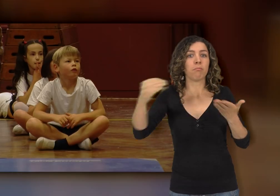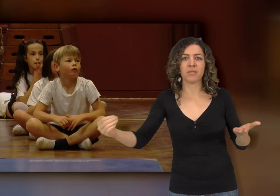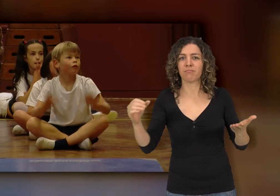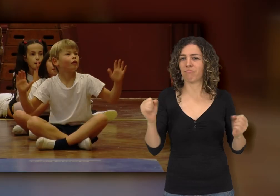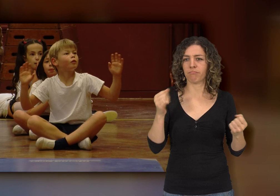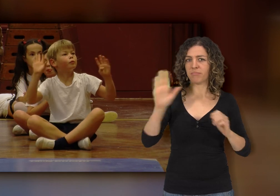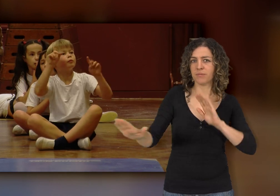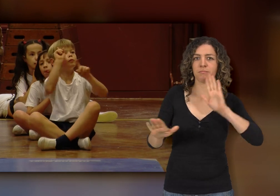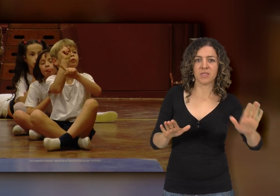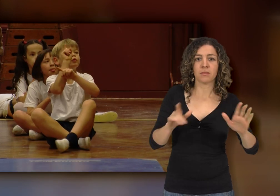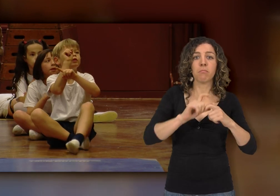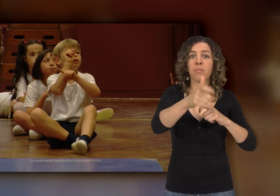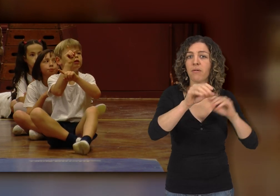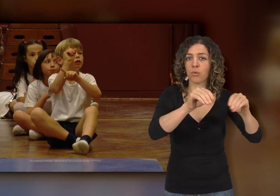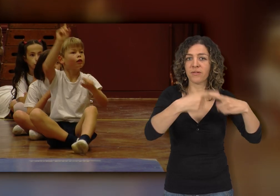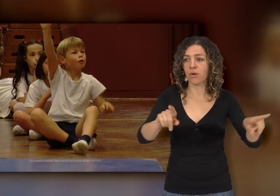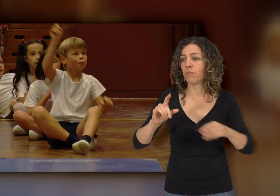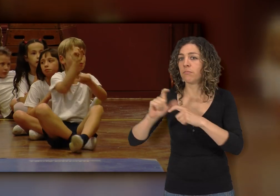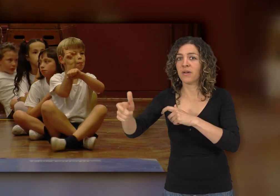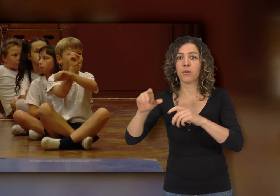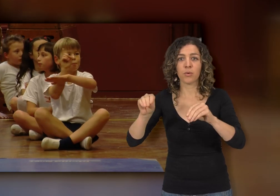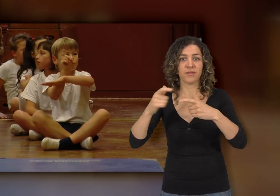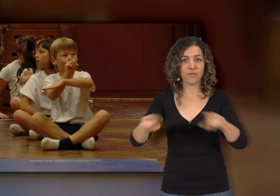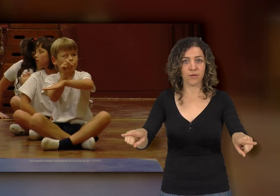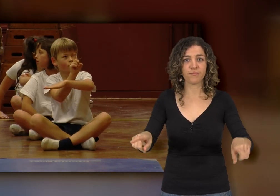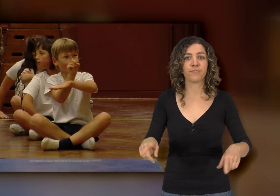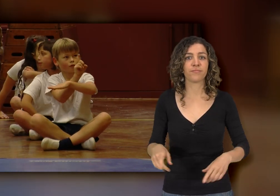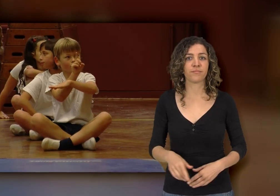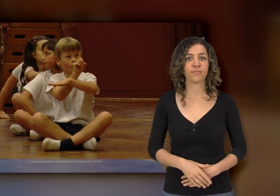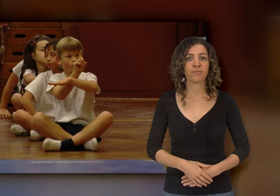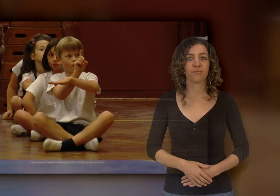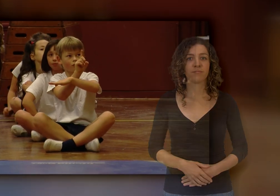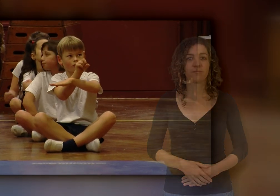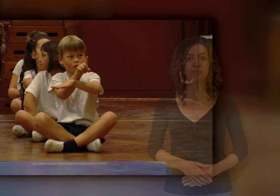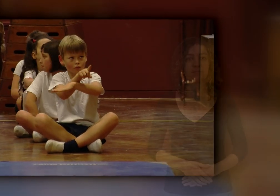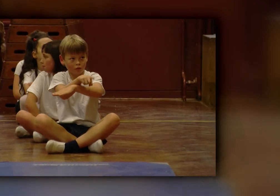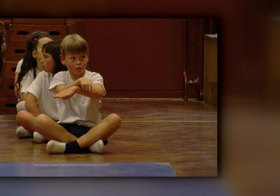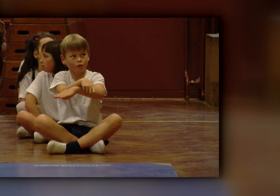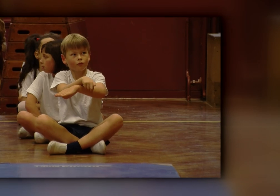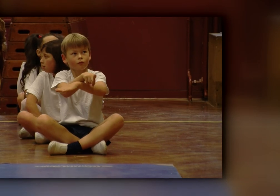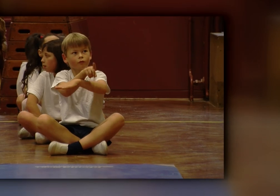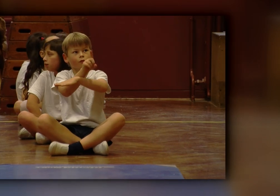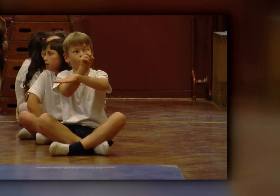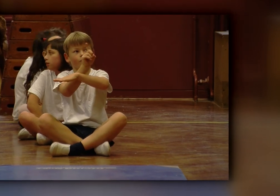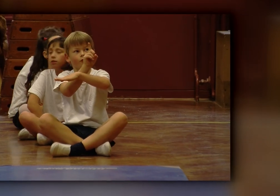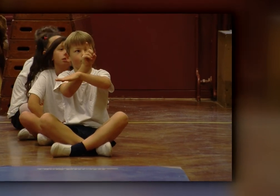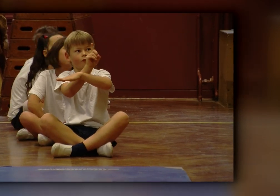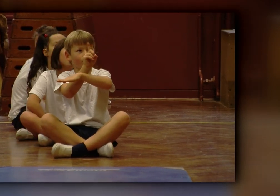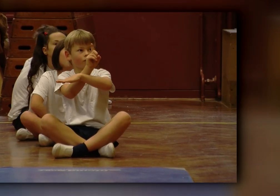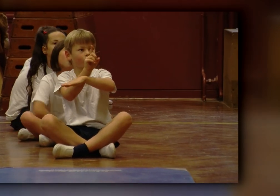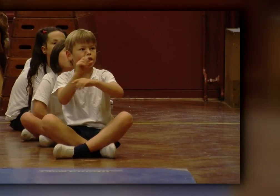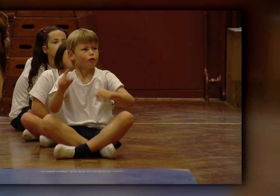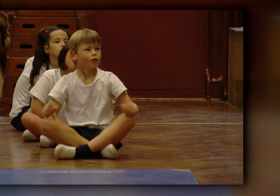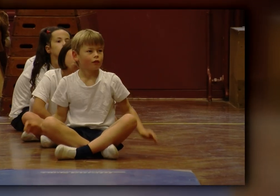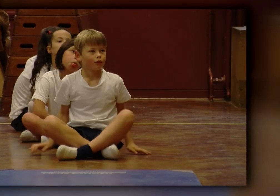langue pour pouvoir l'utiliser correctement. Mais pas seulement. Chaque langue impose son style d'enseignement et l'un n'est pas mieux que l'autre. Pour moi,